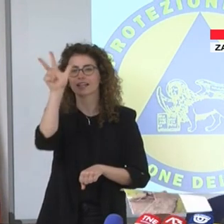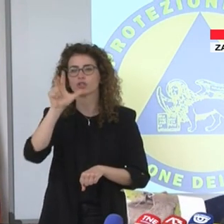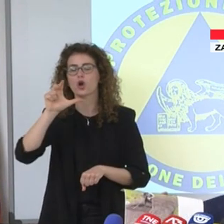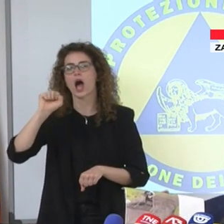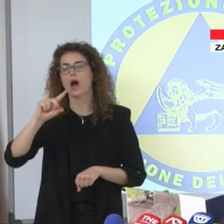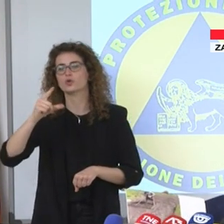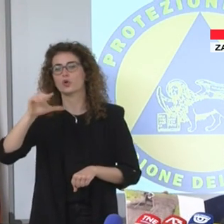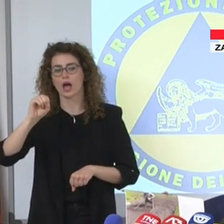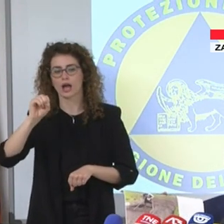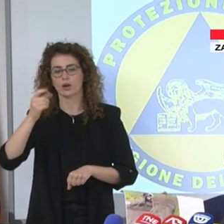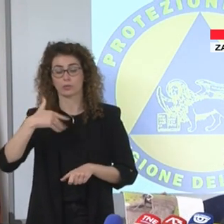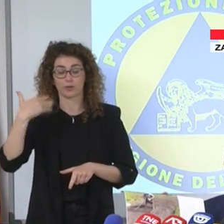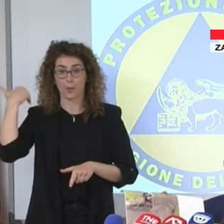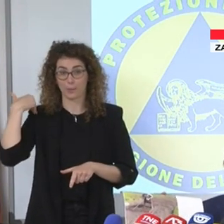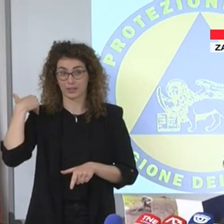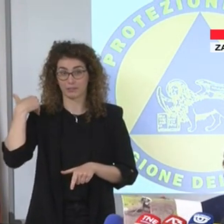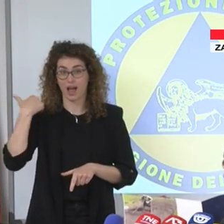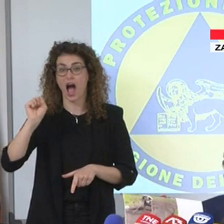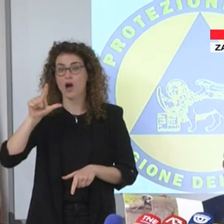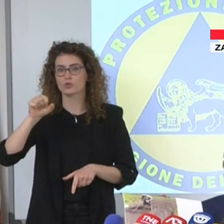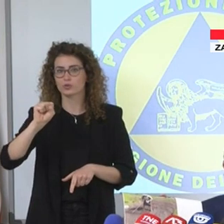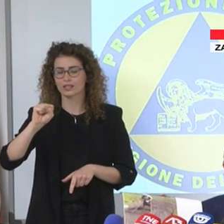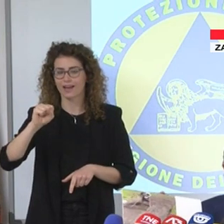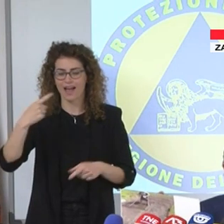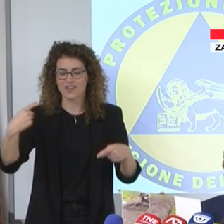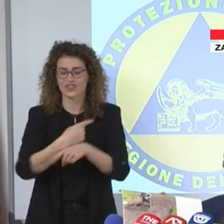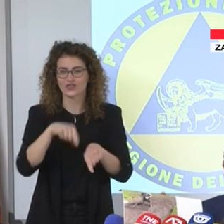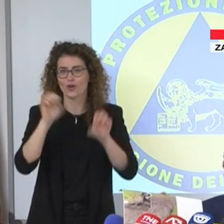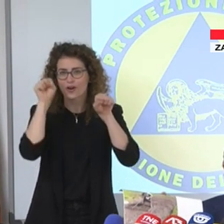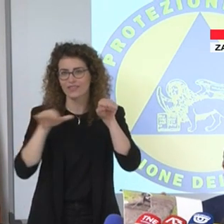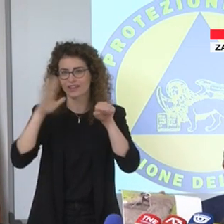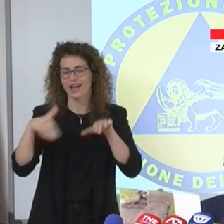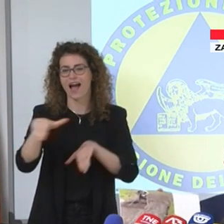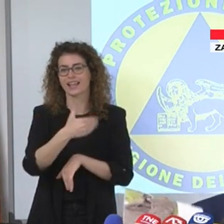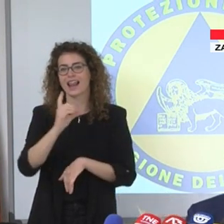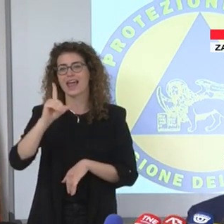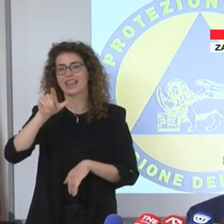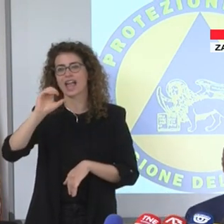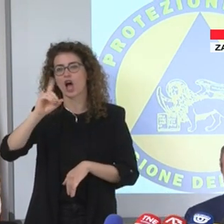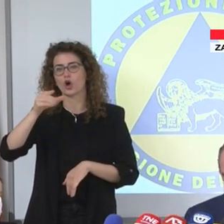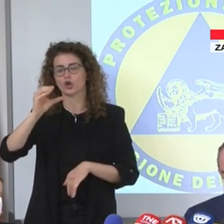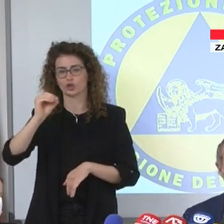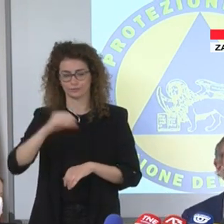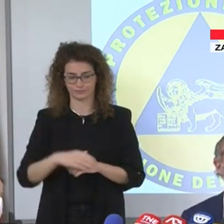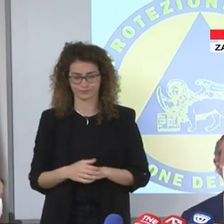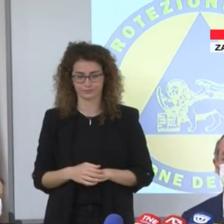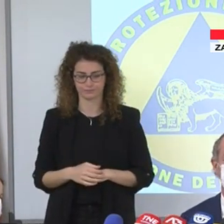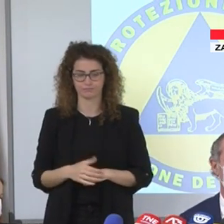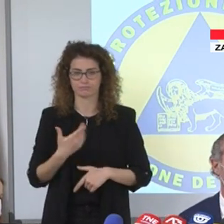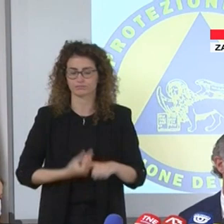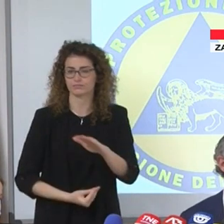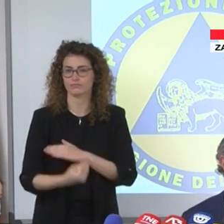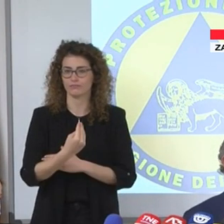era Austria quando è nata lei. Pensate a quanto tempo è passato. Canale d'Agordo, ha sempre vissuto a Canale d'Agordo, è nata